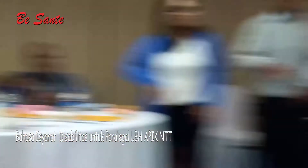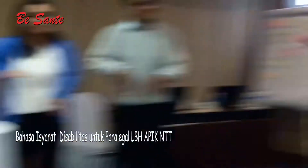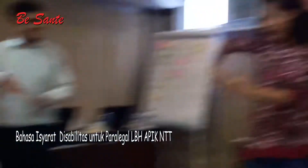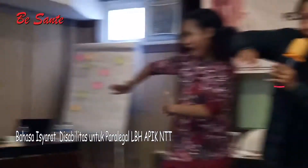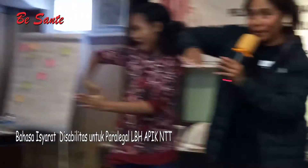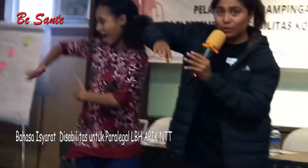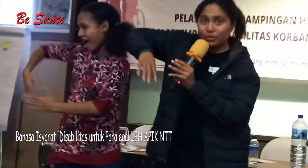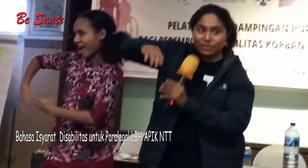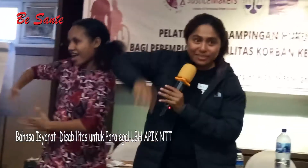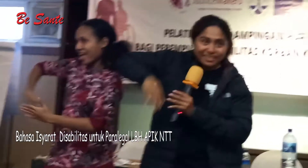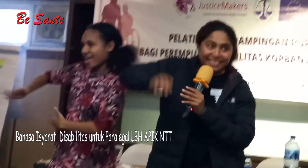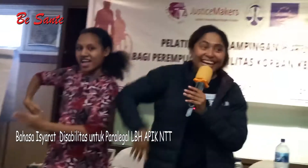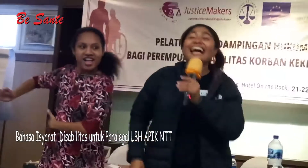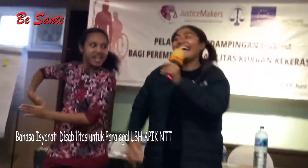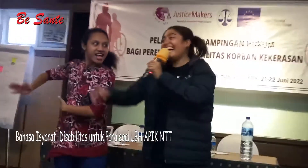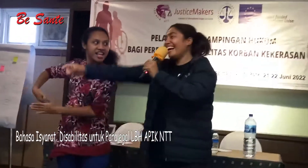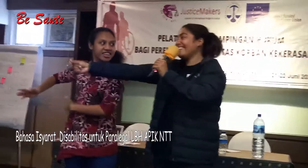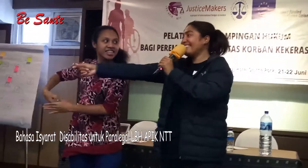Yang itu apa tuh? Oh.